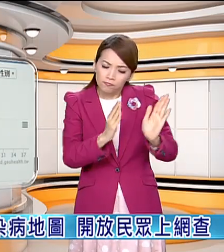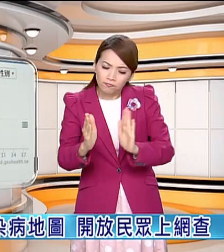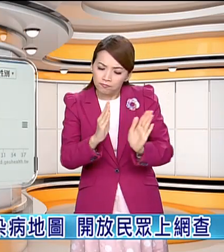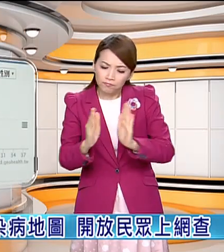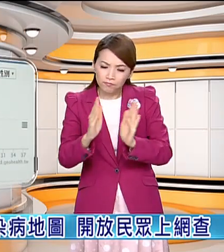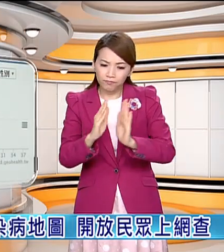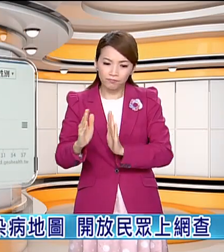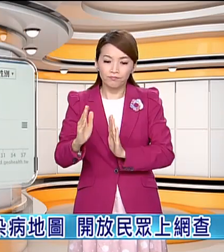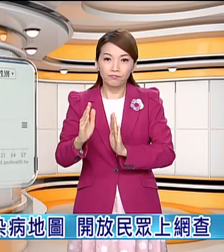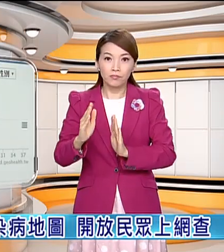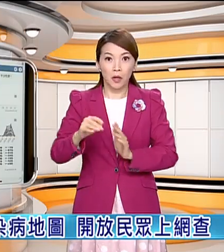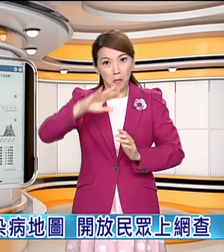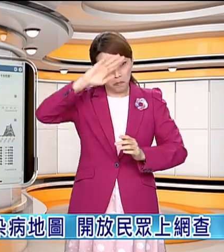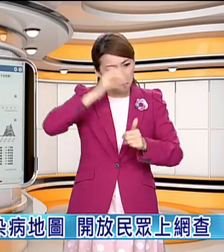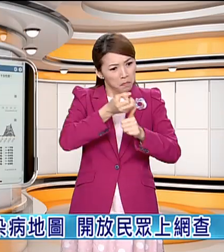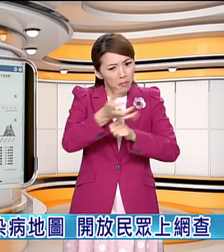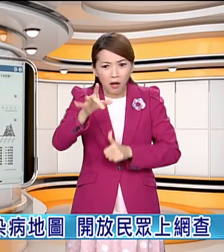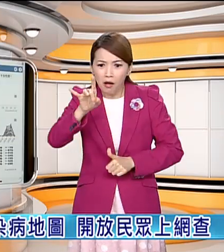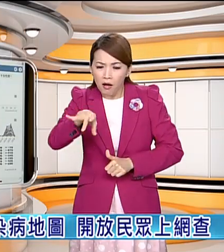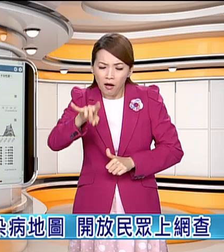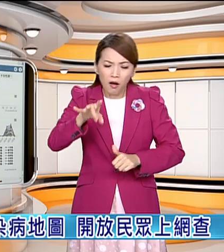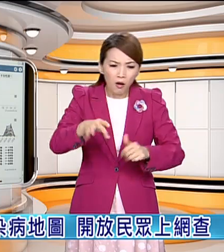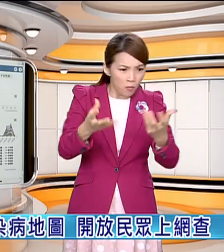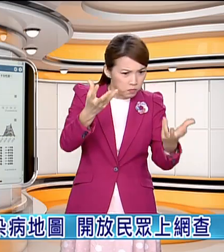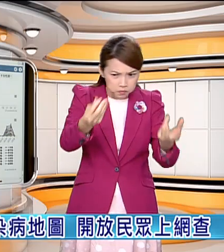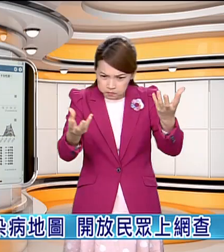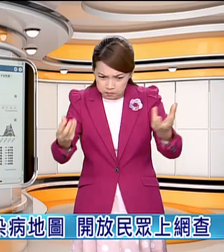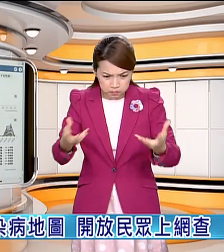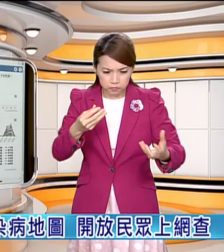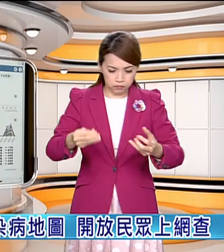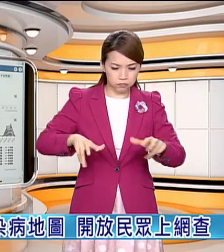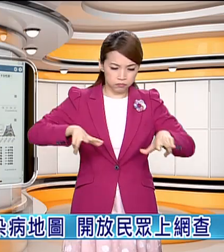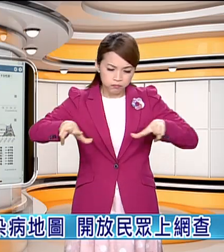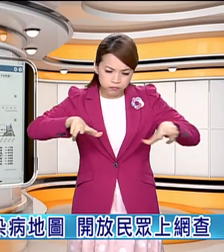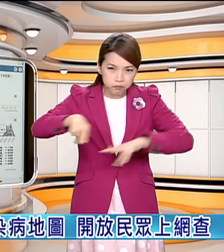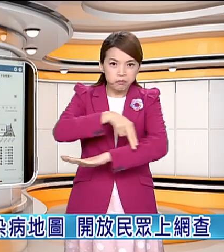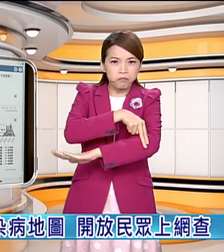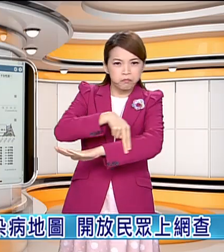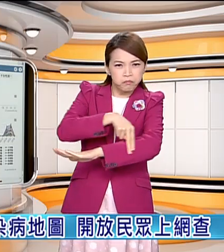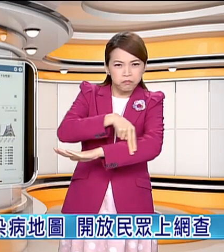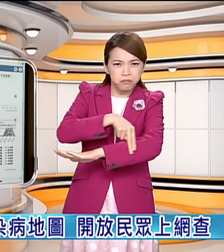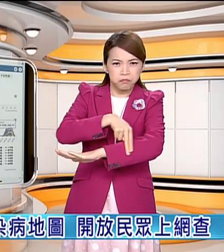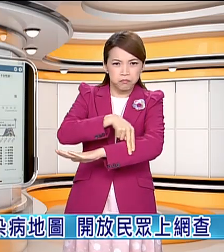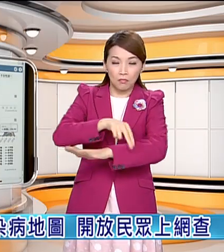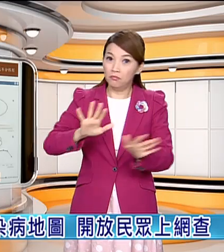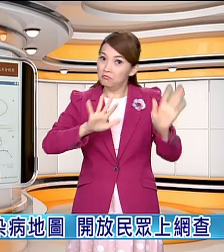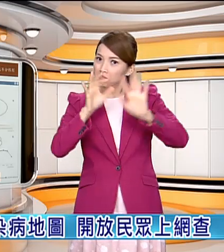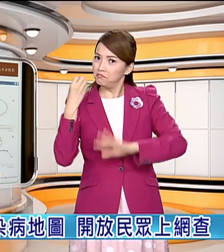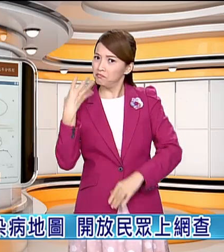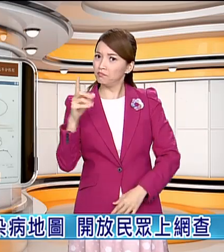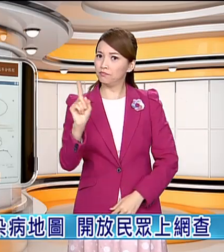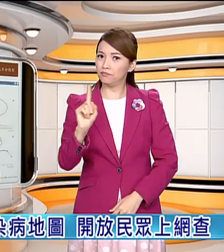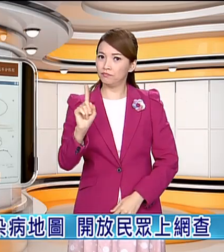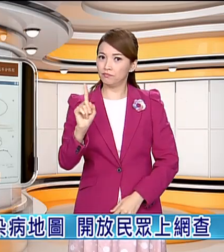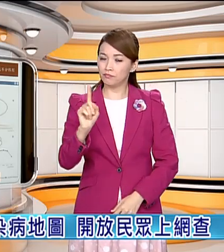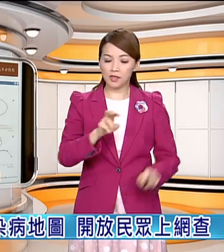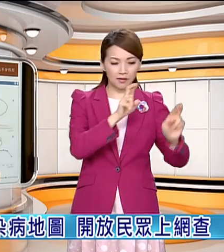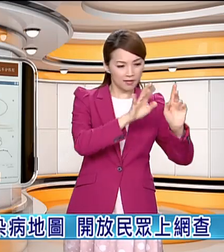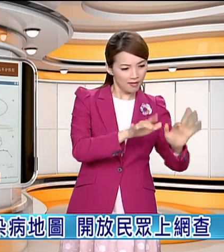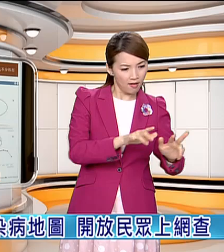成一套传染病地图。民众只要透过手机或者是电脑，就能够线